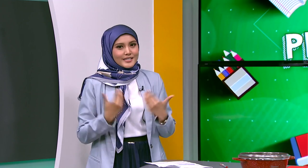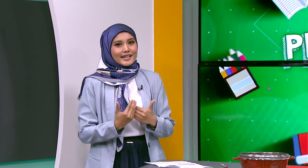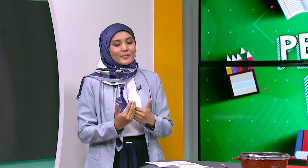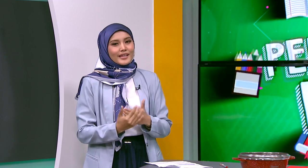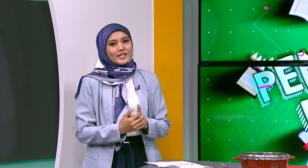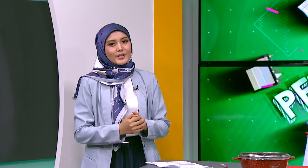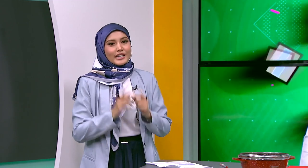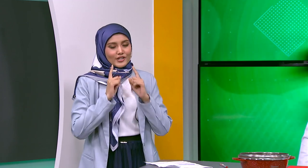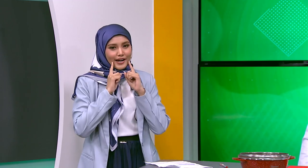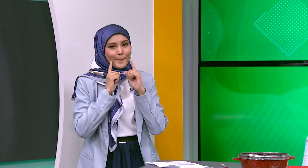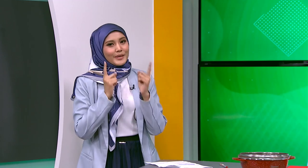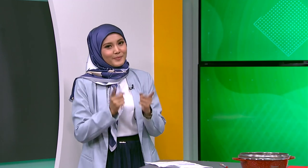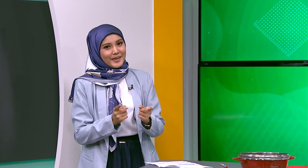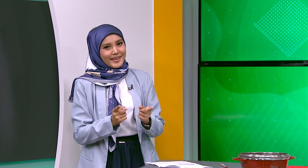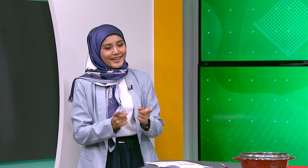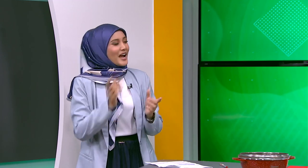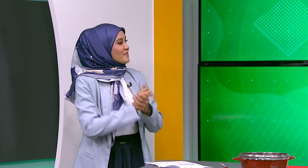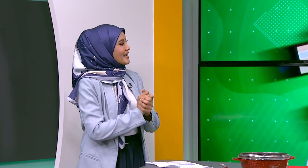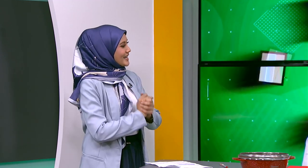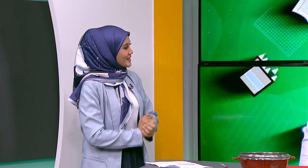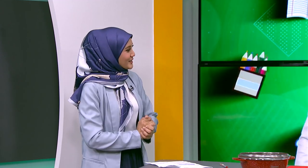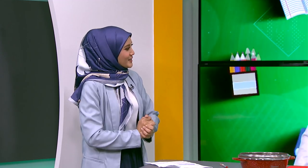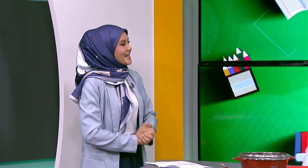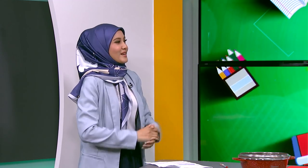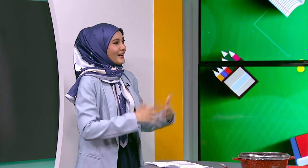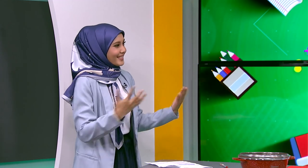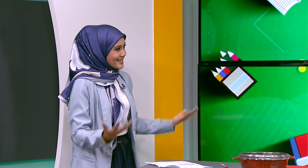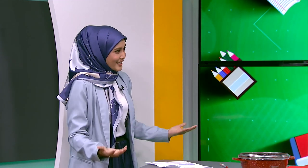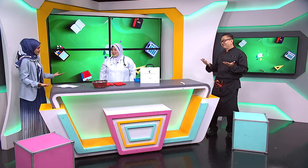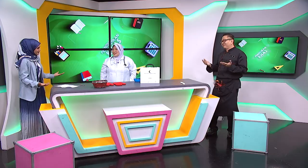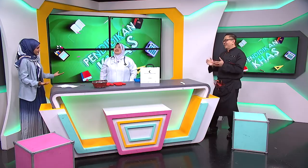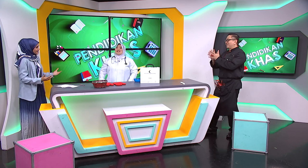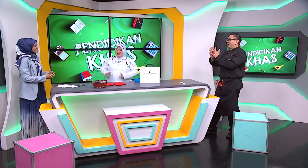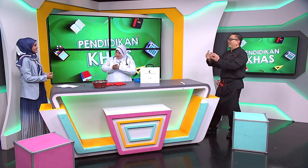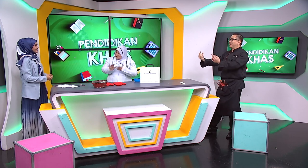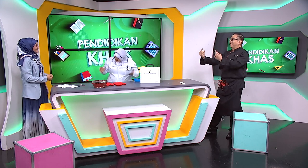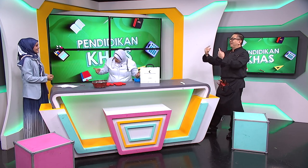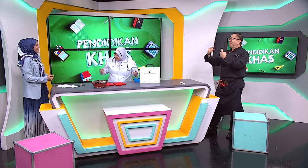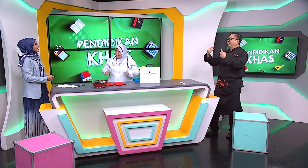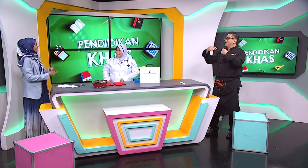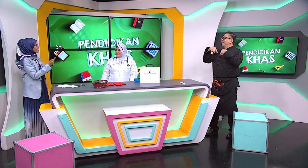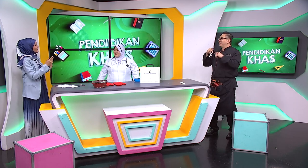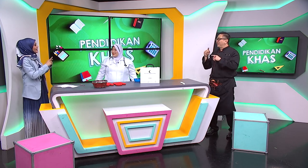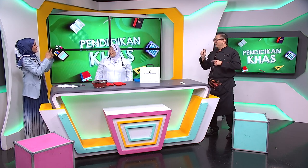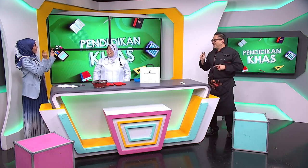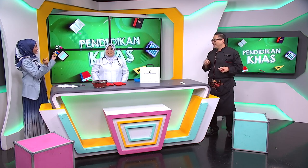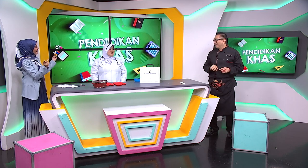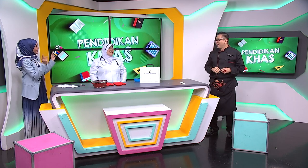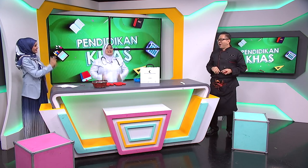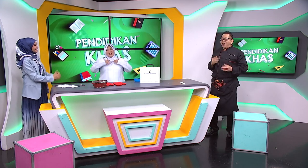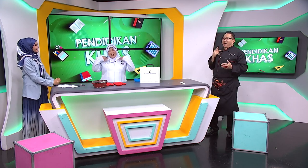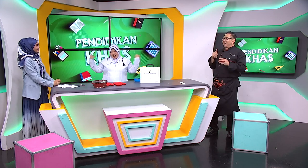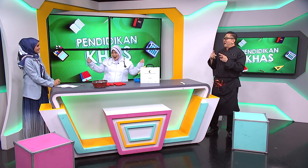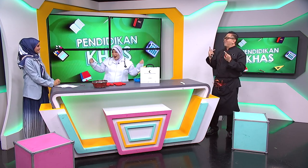reaksi wajah kami dan juga isyarat bibir. Baik Cikgu, selamat datang Cikgu. Selamat datang. Cikgu, apa